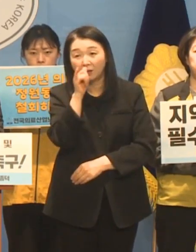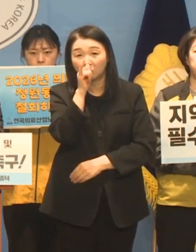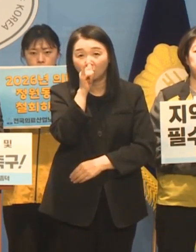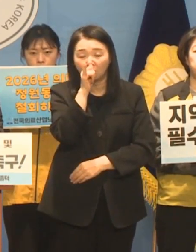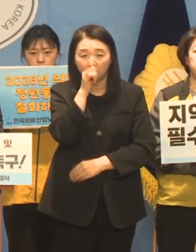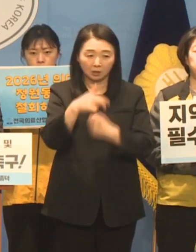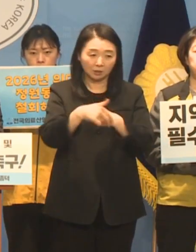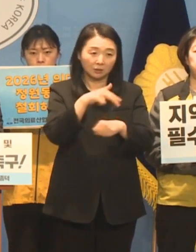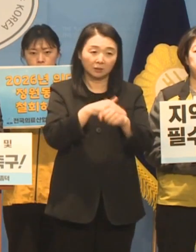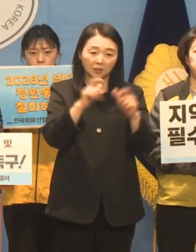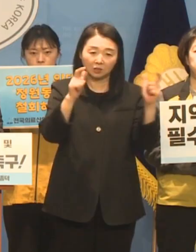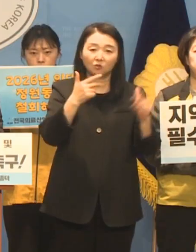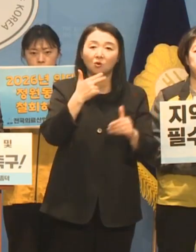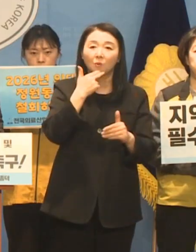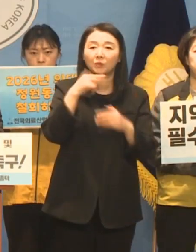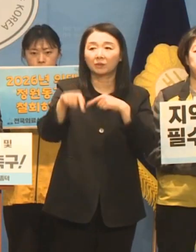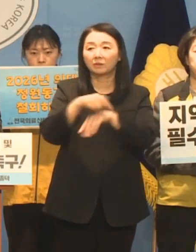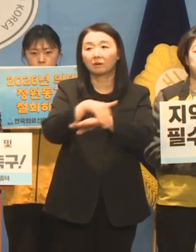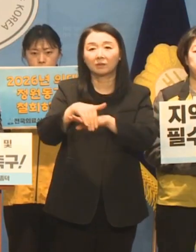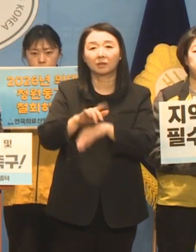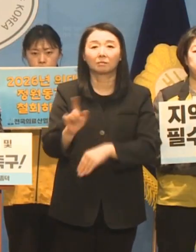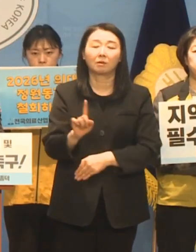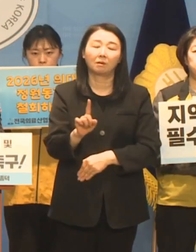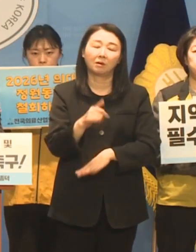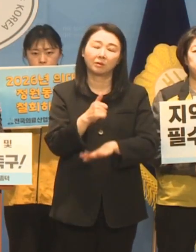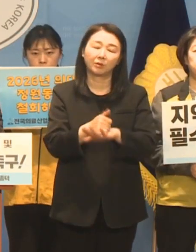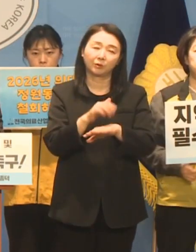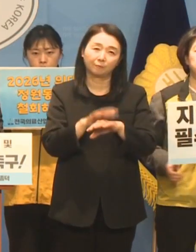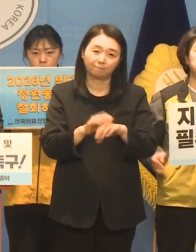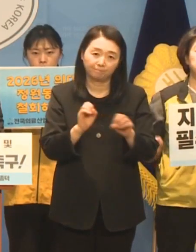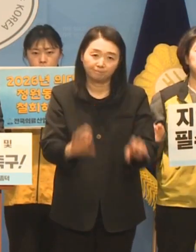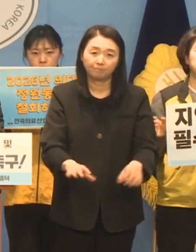증원 없는 그 어떠한 정책도 무용지물입니다.